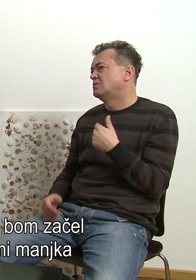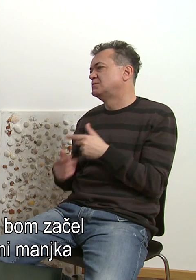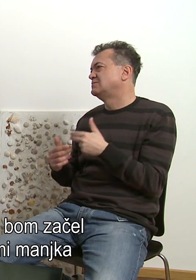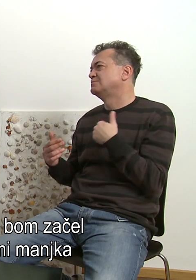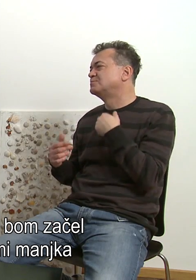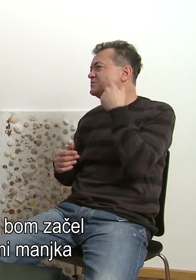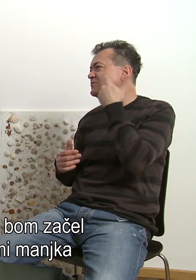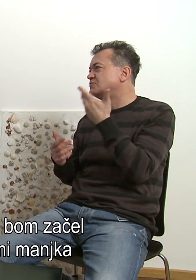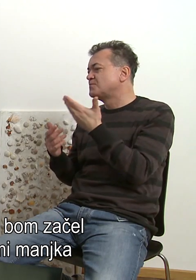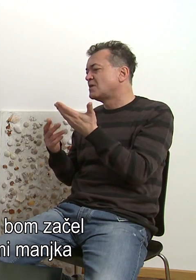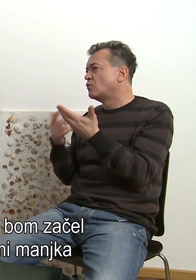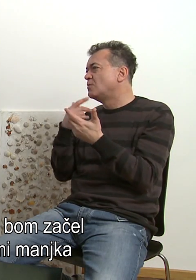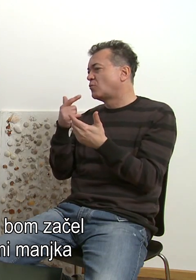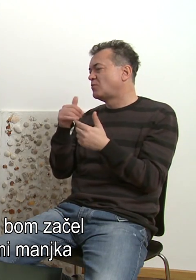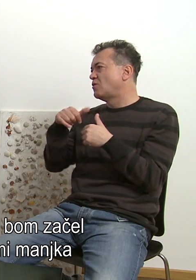Ja.